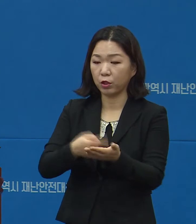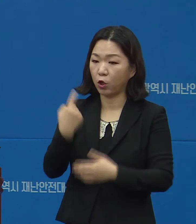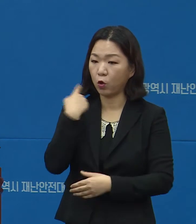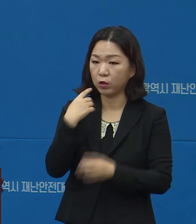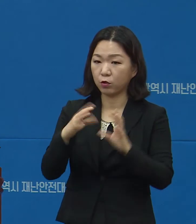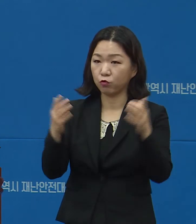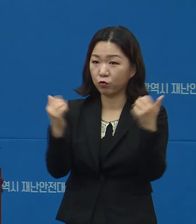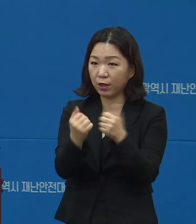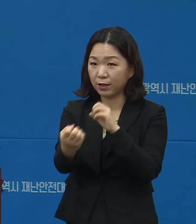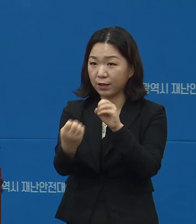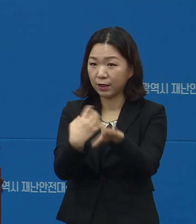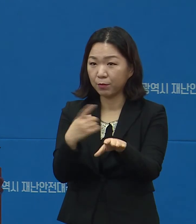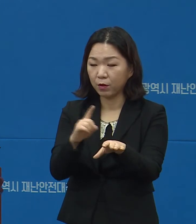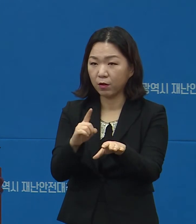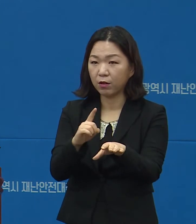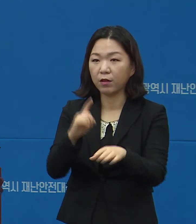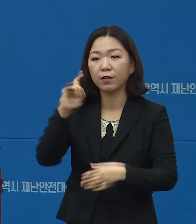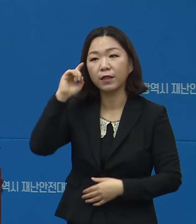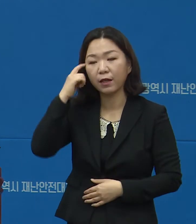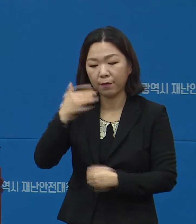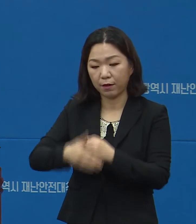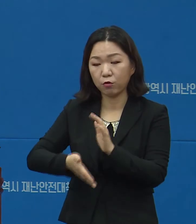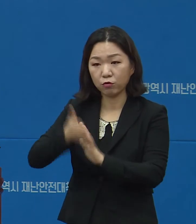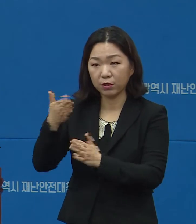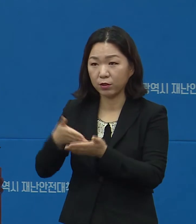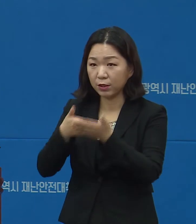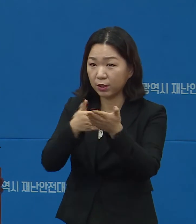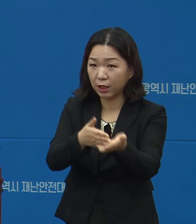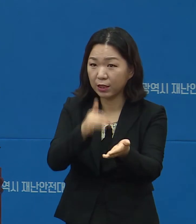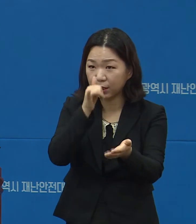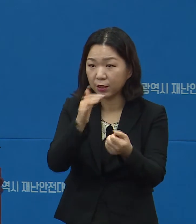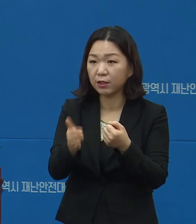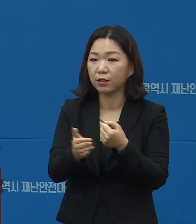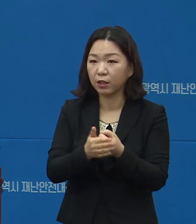답변에서 긍정적으로 대구시 요청이 있을 경우에 대구